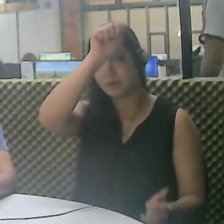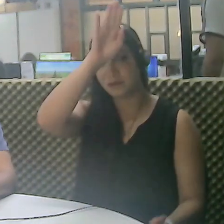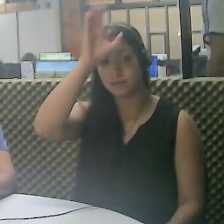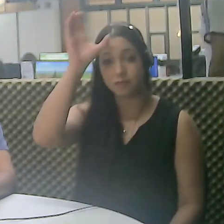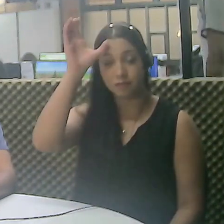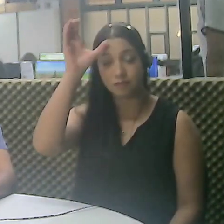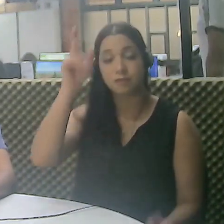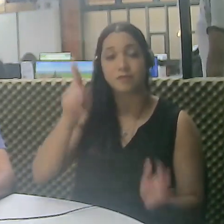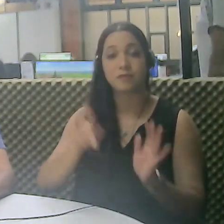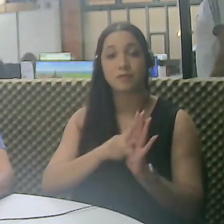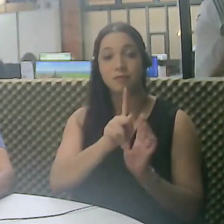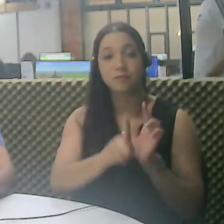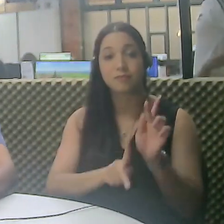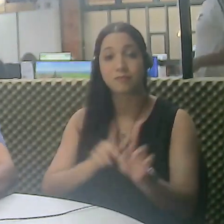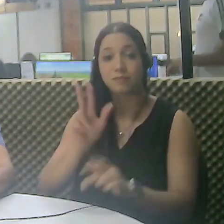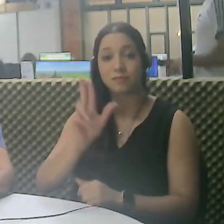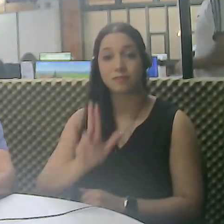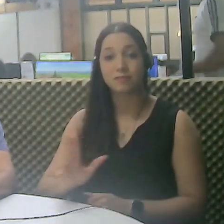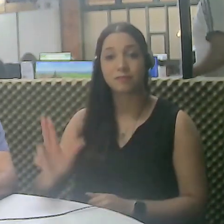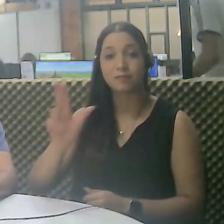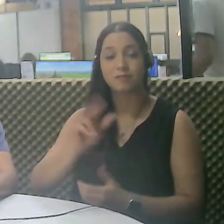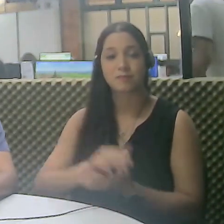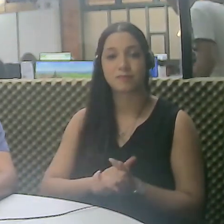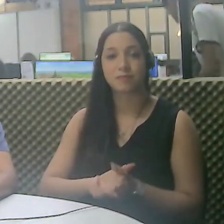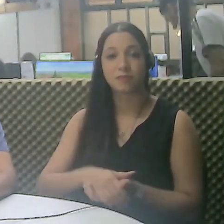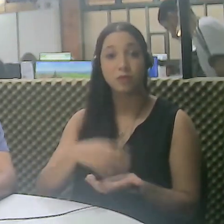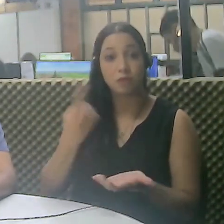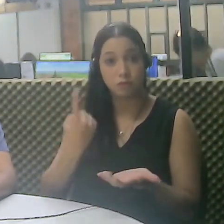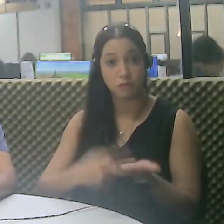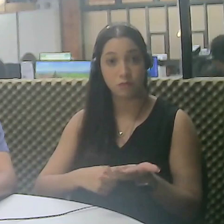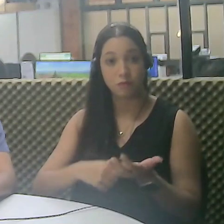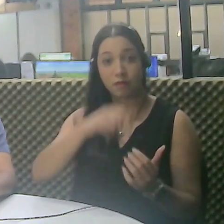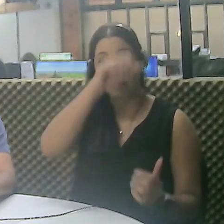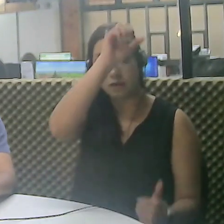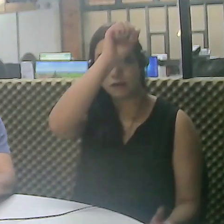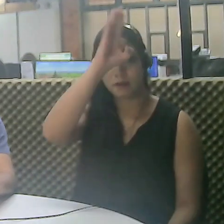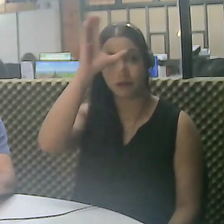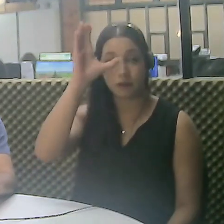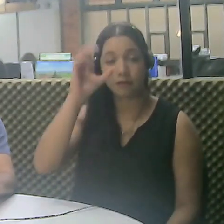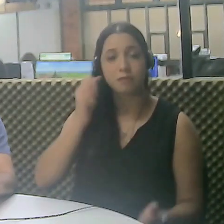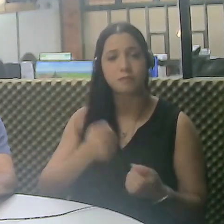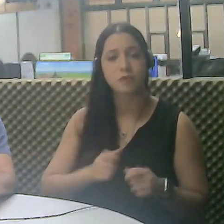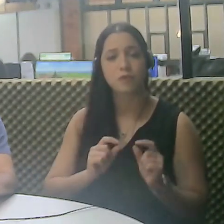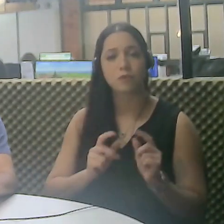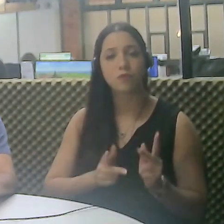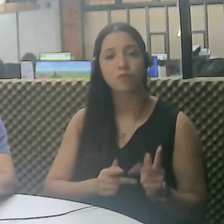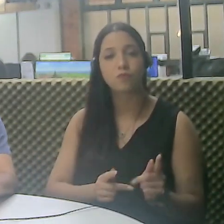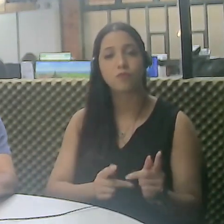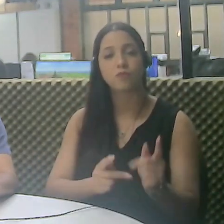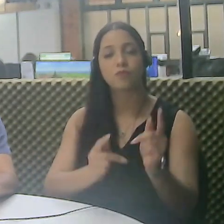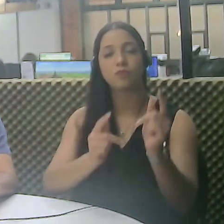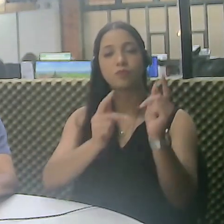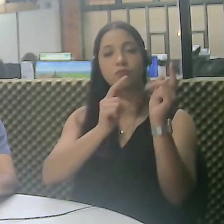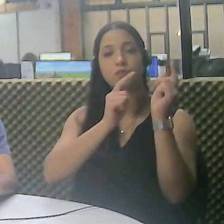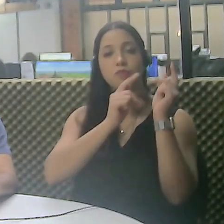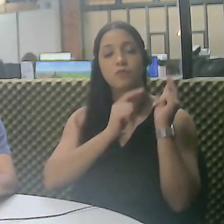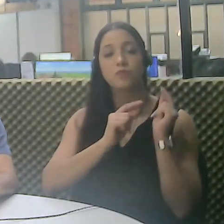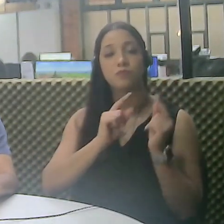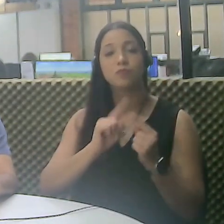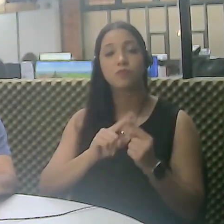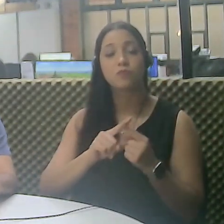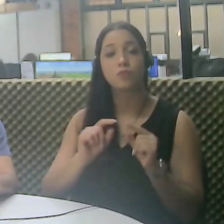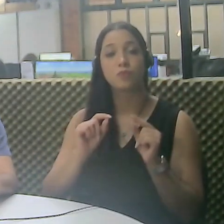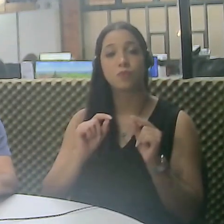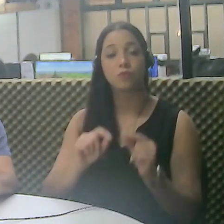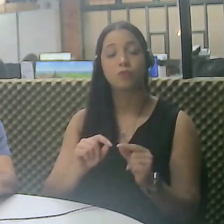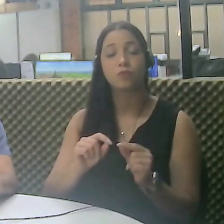pela alfabetização para a população de Uberlândia. O Pacto pela Alfabetização precisa ser eterno. Nós precisamos partir do